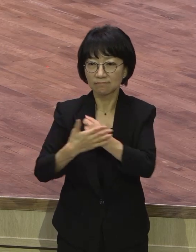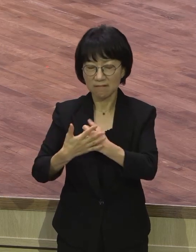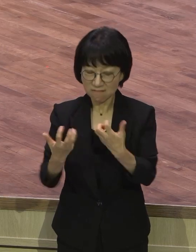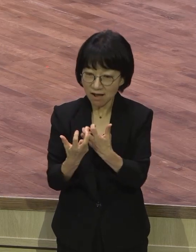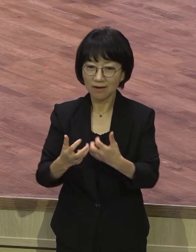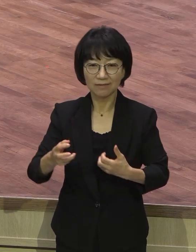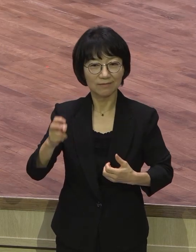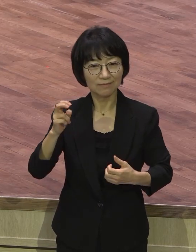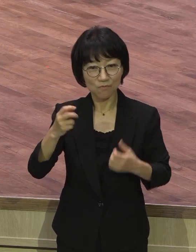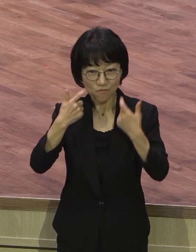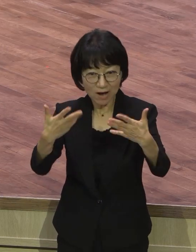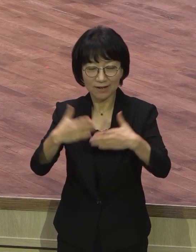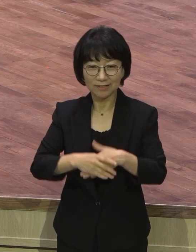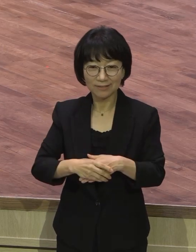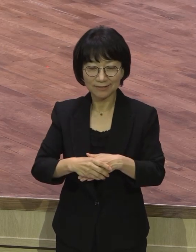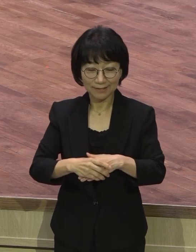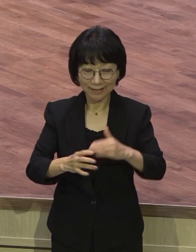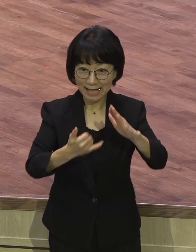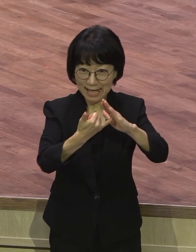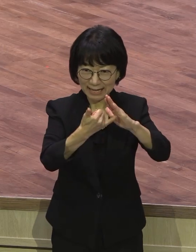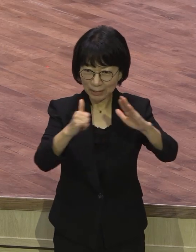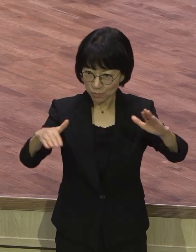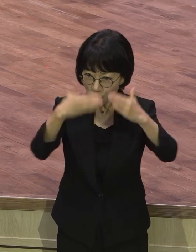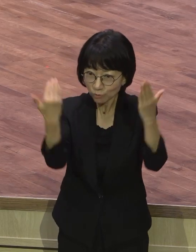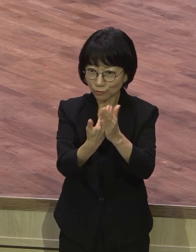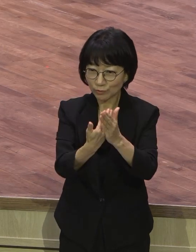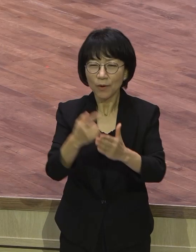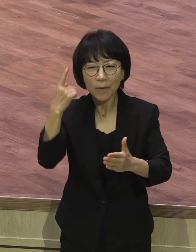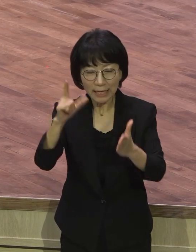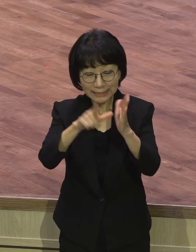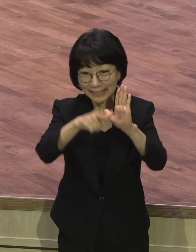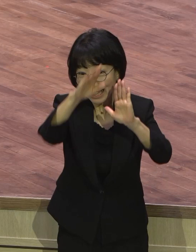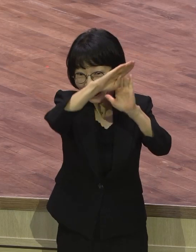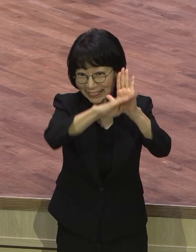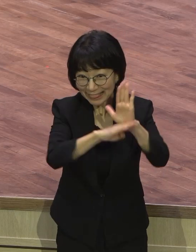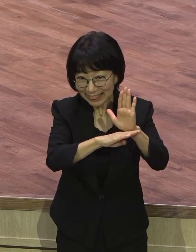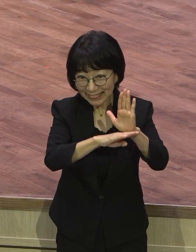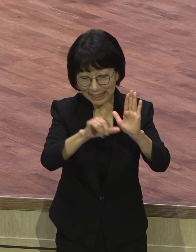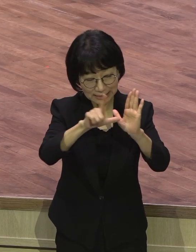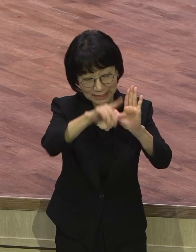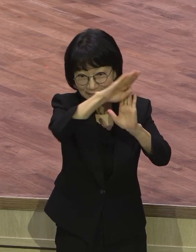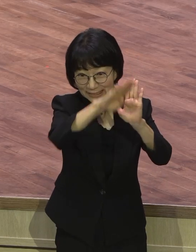온 가족이 시간표 다 나갑니다 시간부터 나가니까 이제